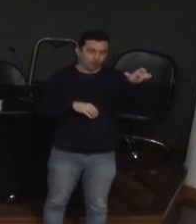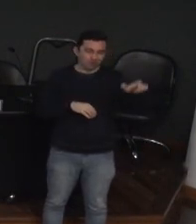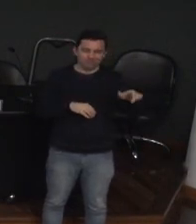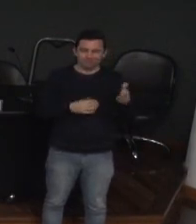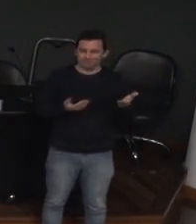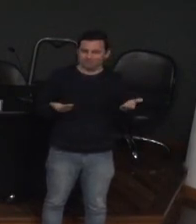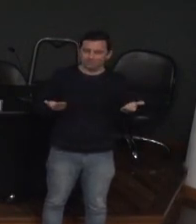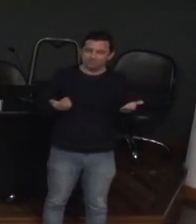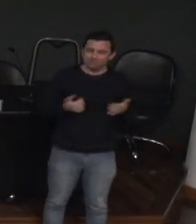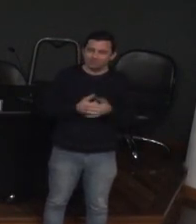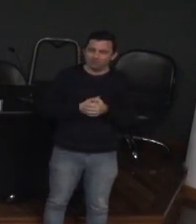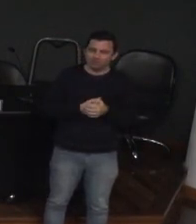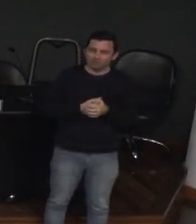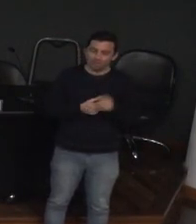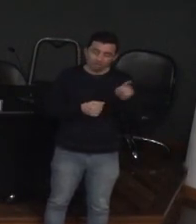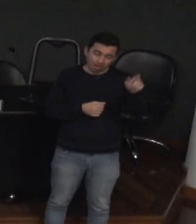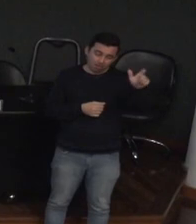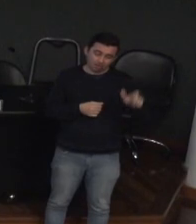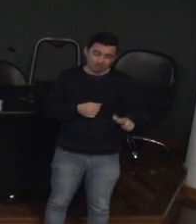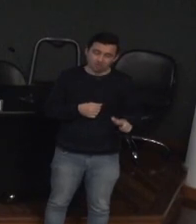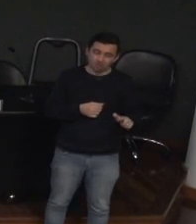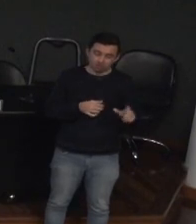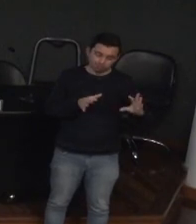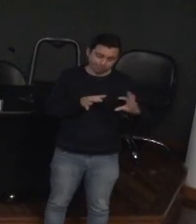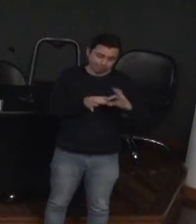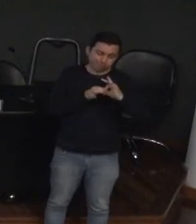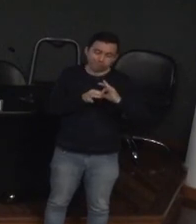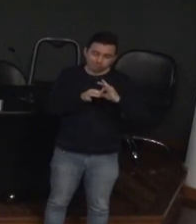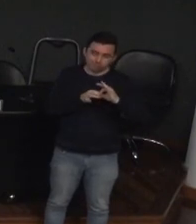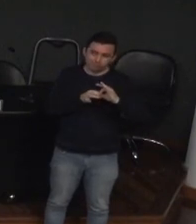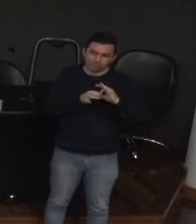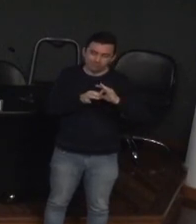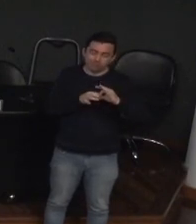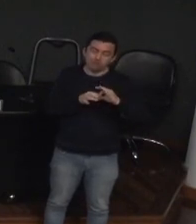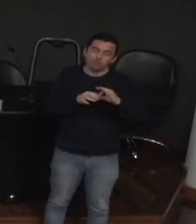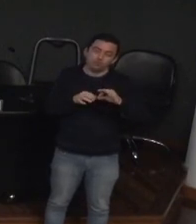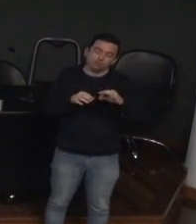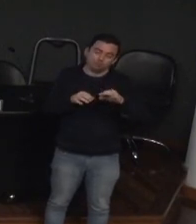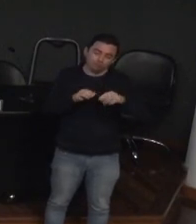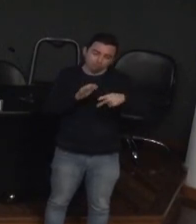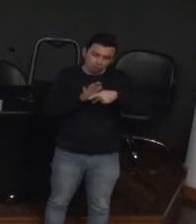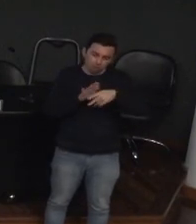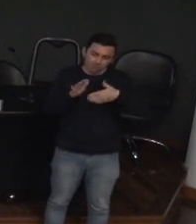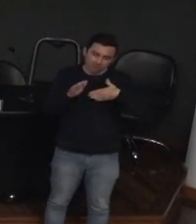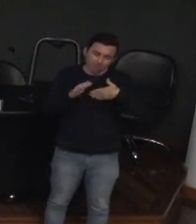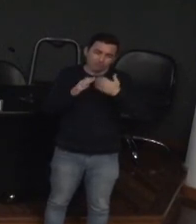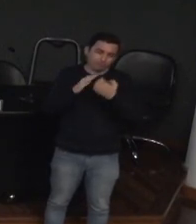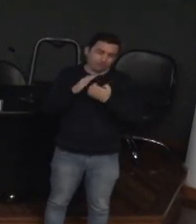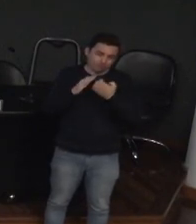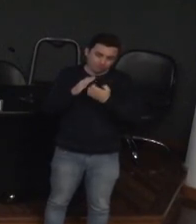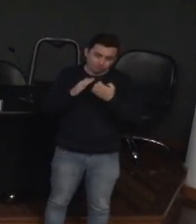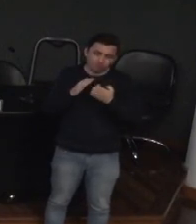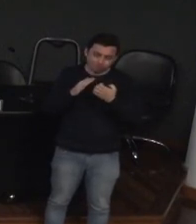a diretora tem um vínculo funcional com o escritório. E pelo vínculo funcional que ela tem com o escritório,